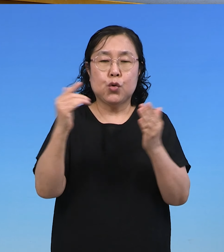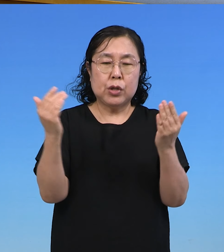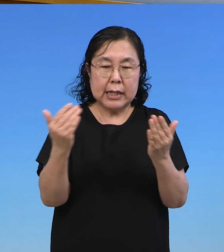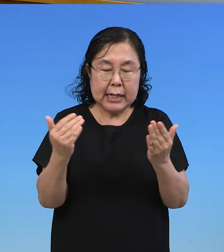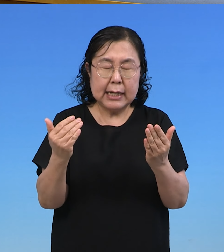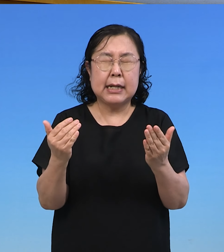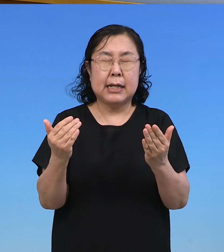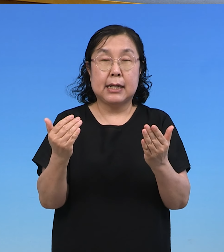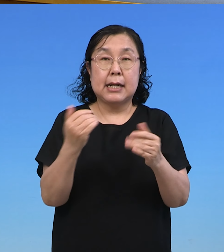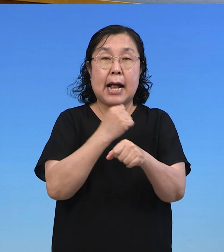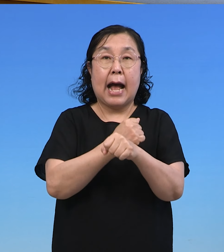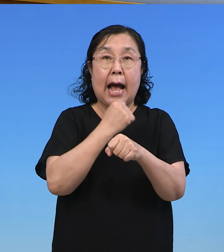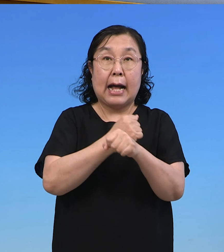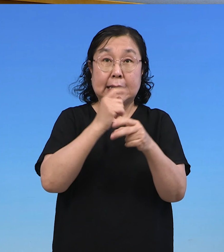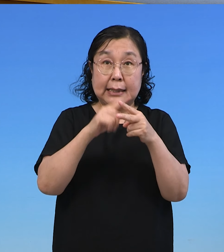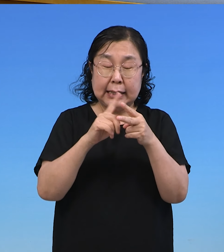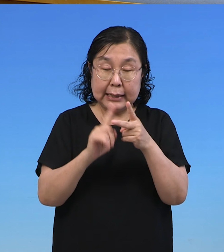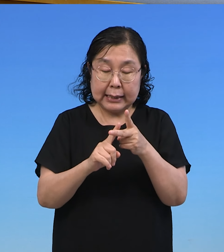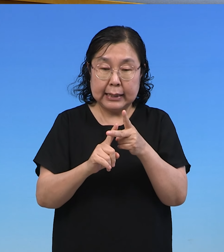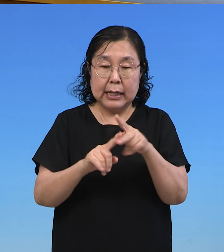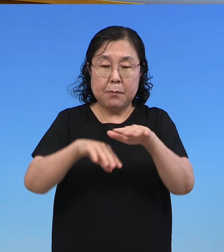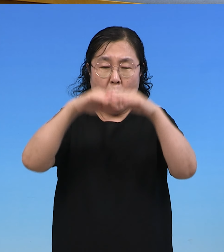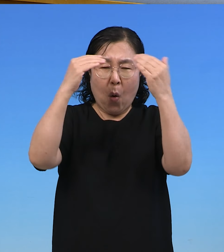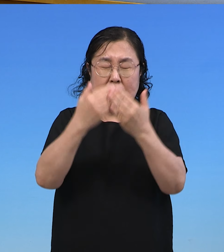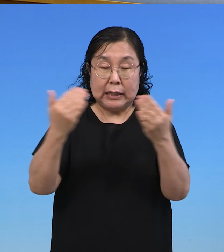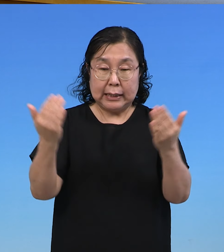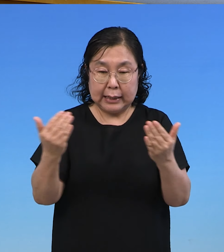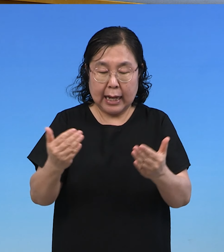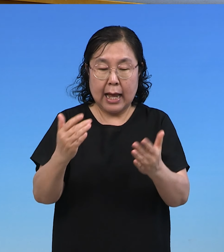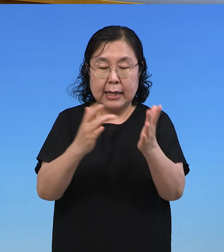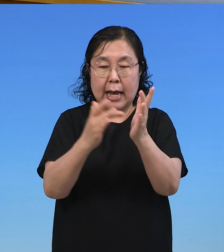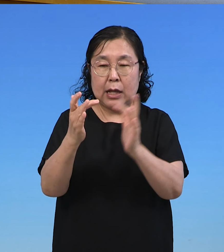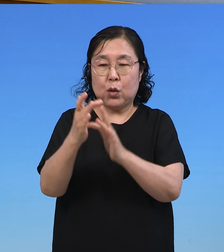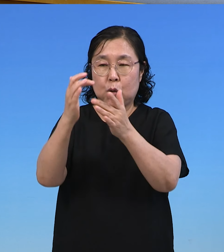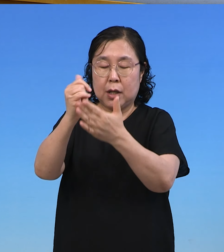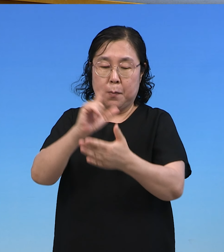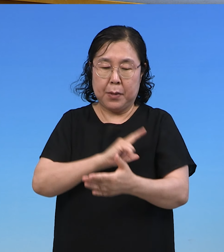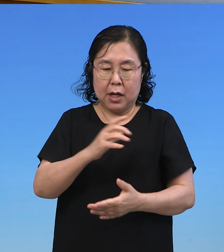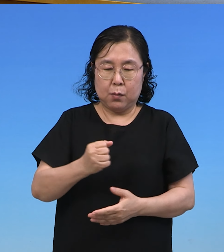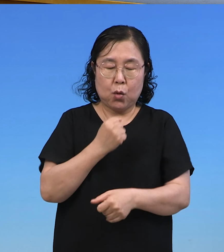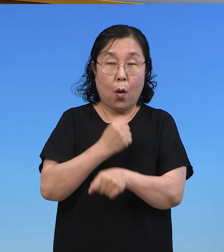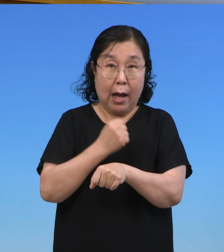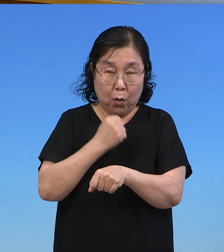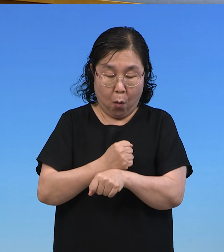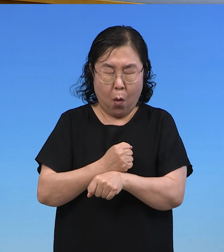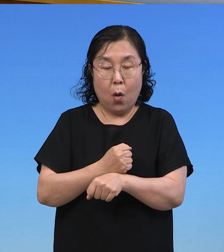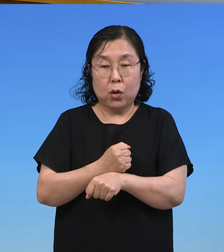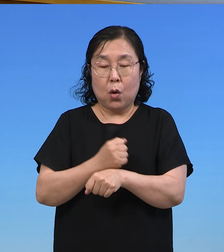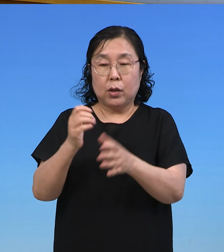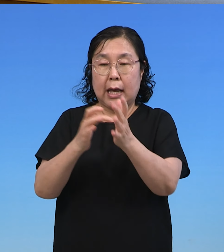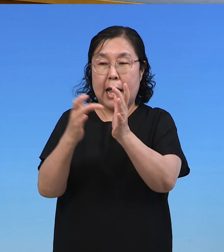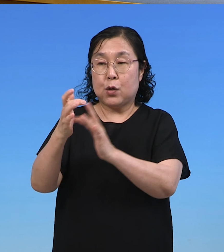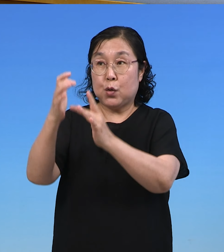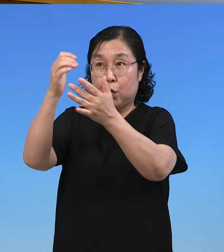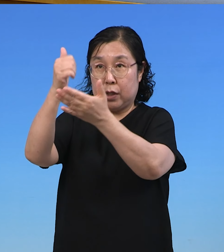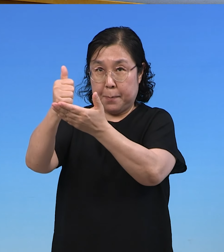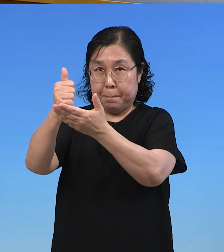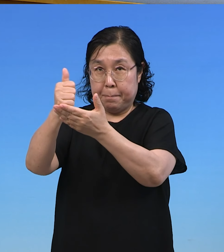말에나 일에나 다 주 예수의 이름으로 하고 그를 힘입어 하나님 아버지께 감사하라. 막